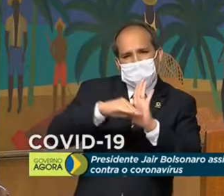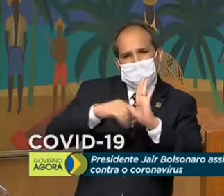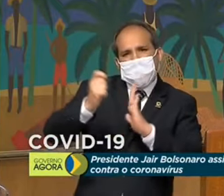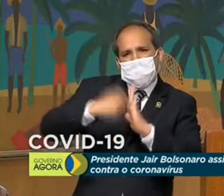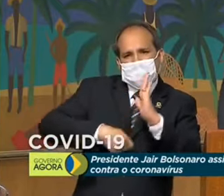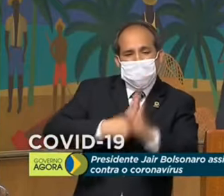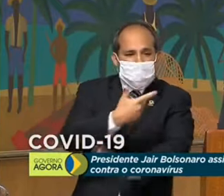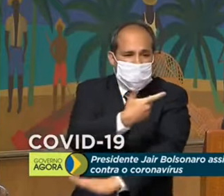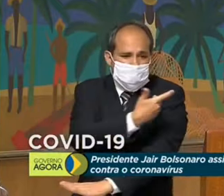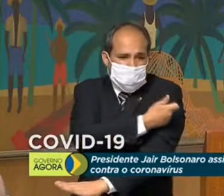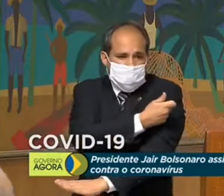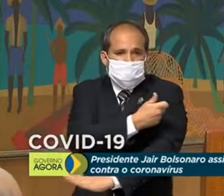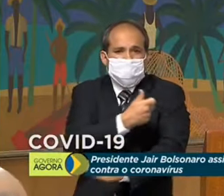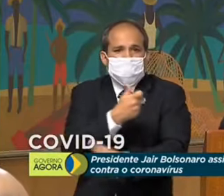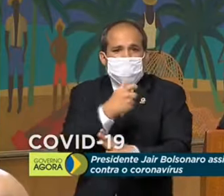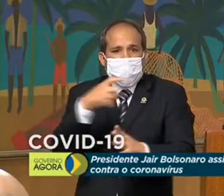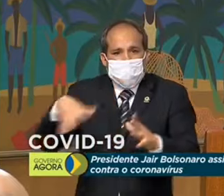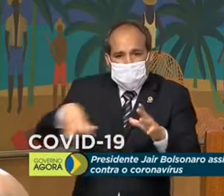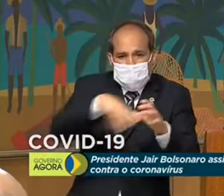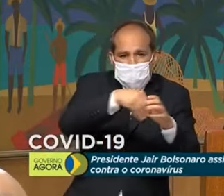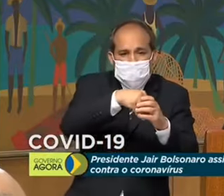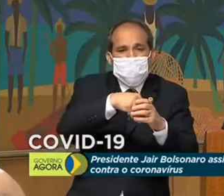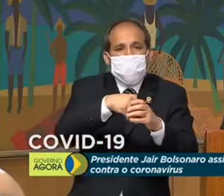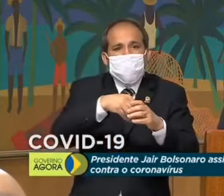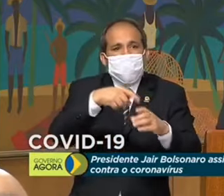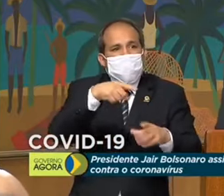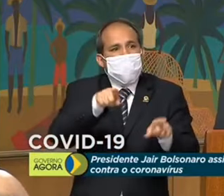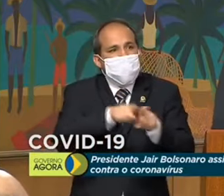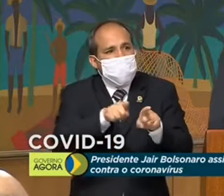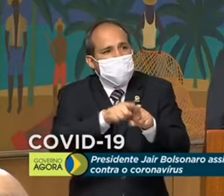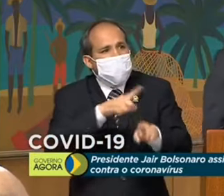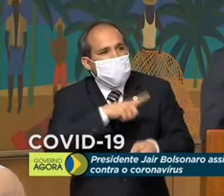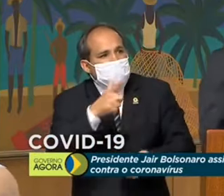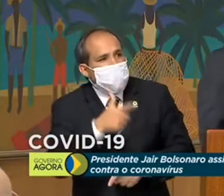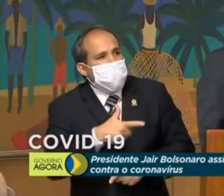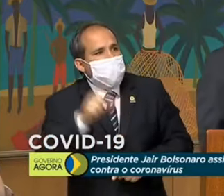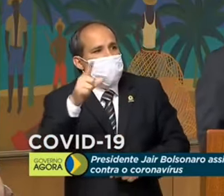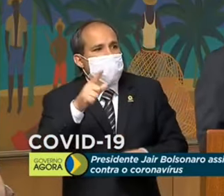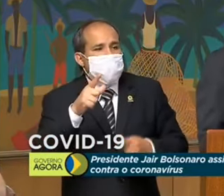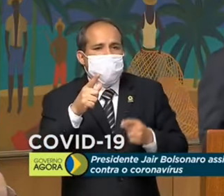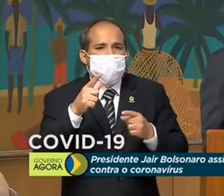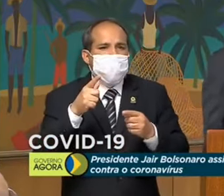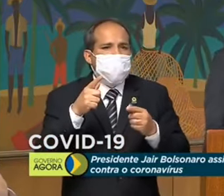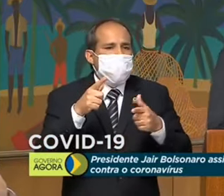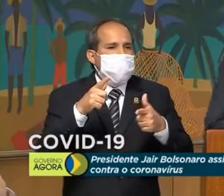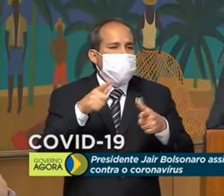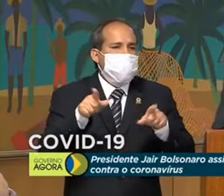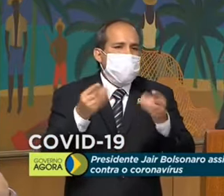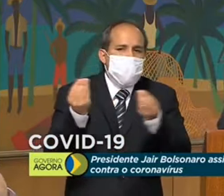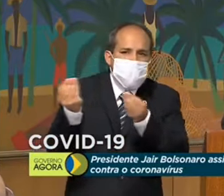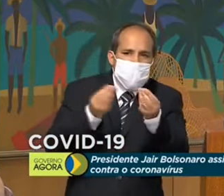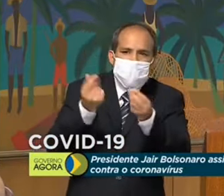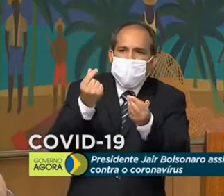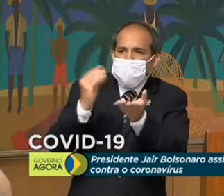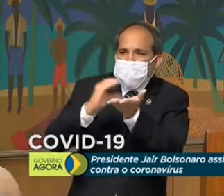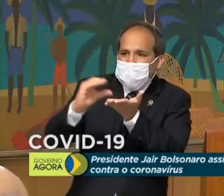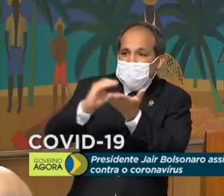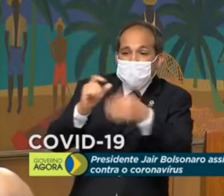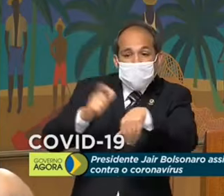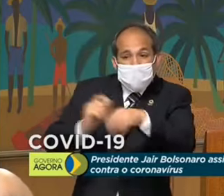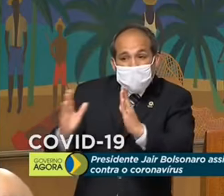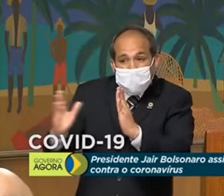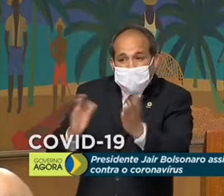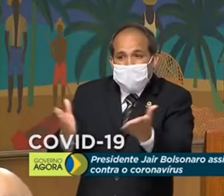Passamos a fazer parte desse seleto grupo. A nossa contrapartida, basicamente, é financeira do momento, com algumas pessoas também, mas, basicamente, financeira do momento.